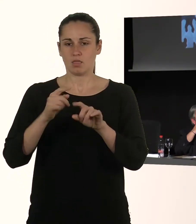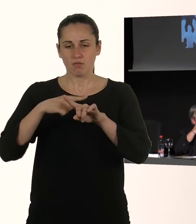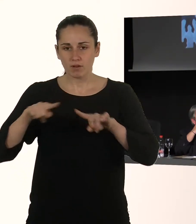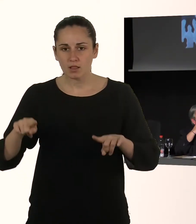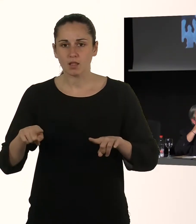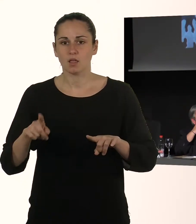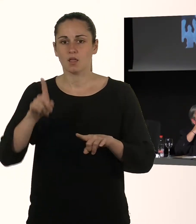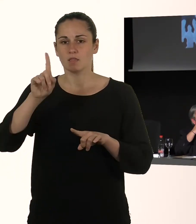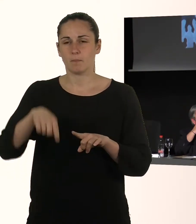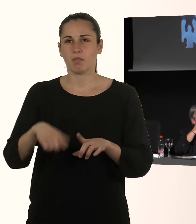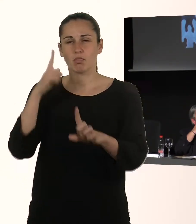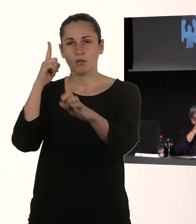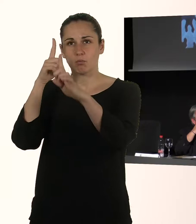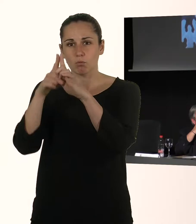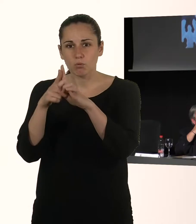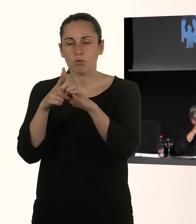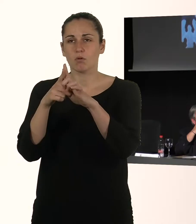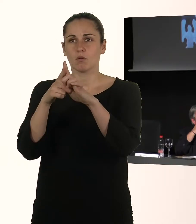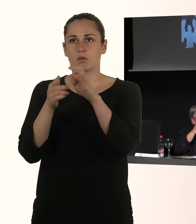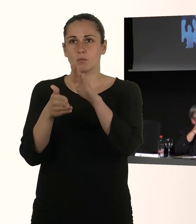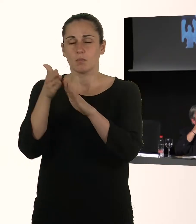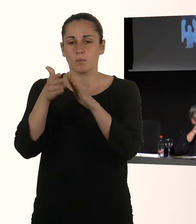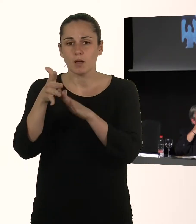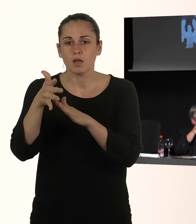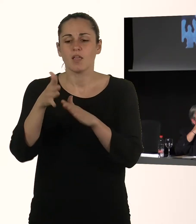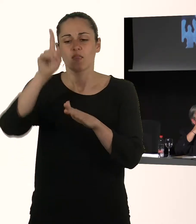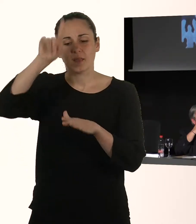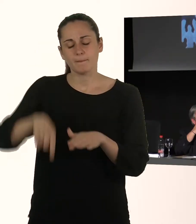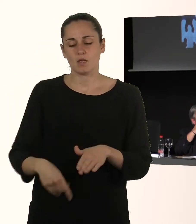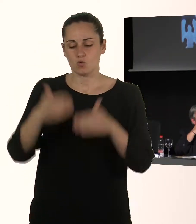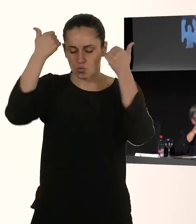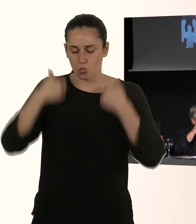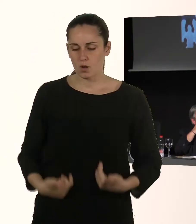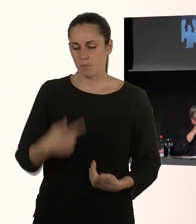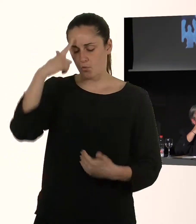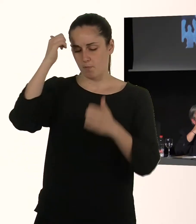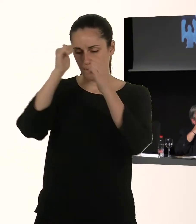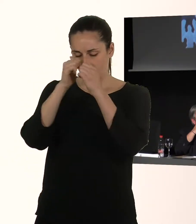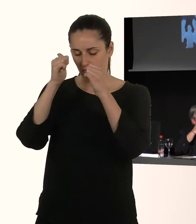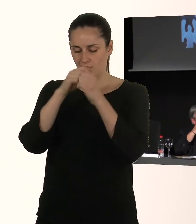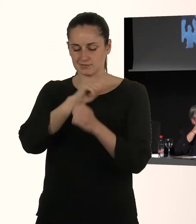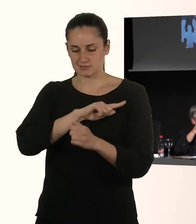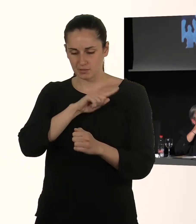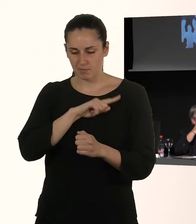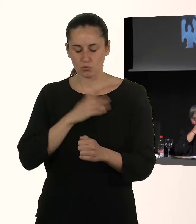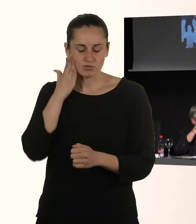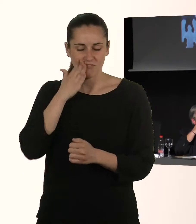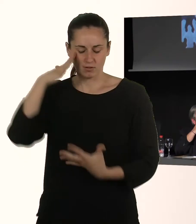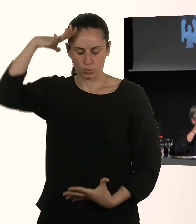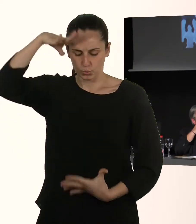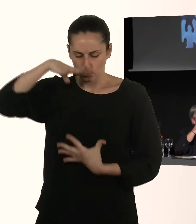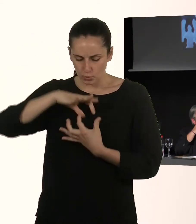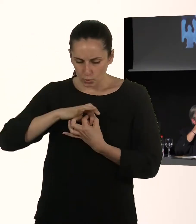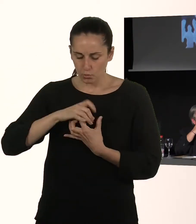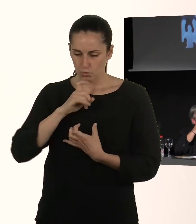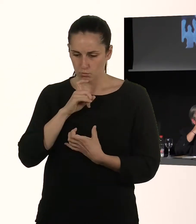del devenir, de la vinculación entre el cuerpo, la mente, los sentimientos y los afectos, pensé, digo, bueno, hay algunos